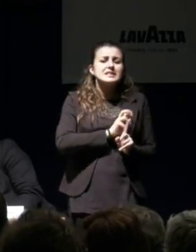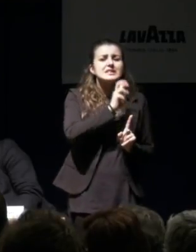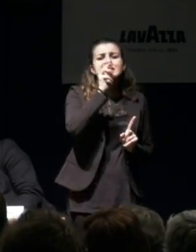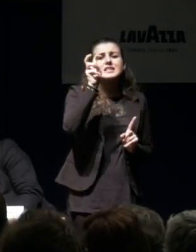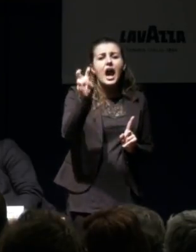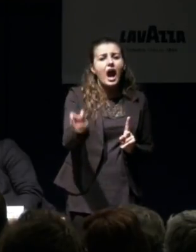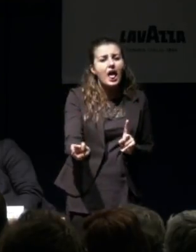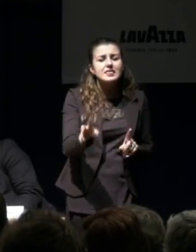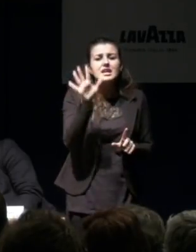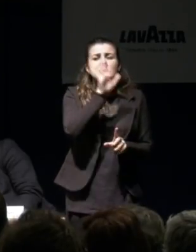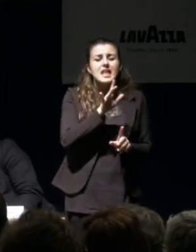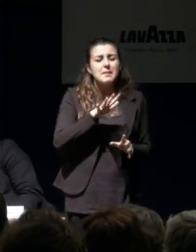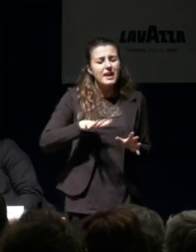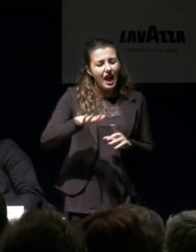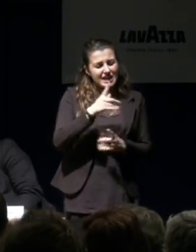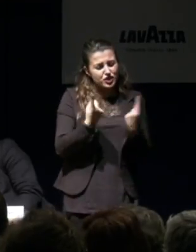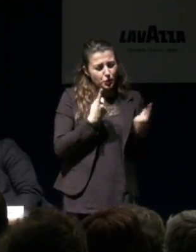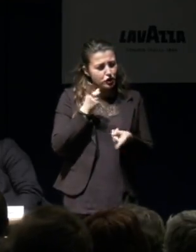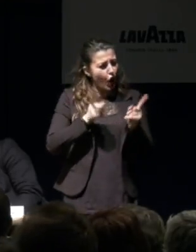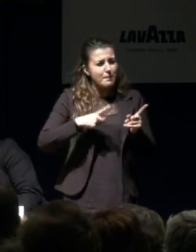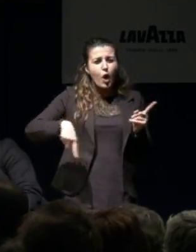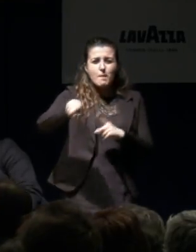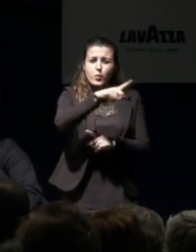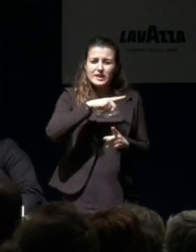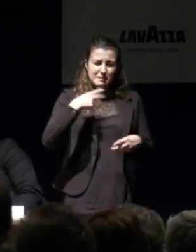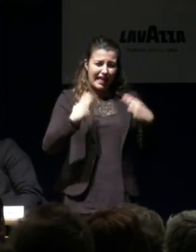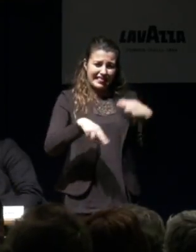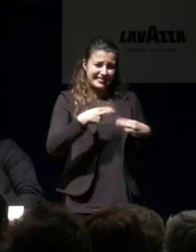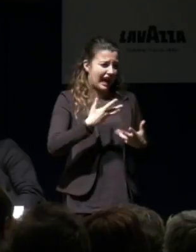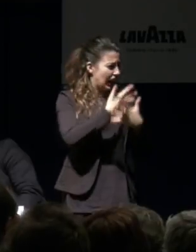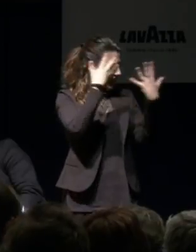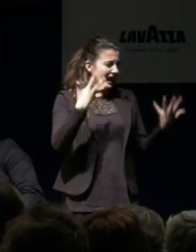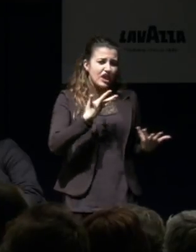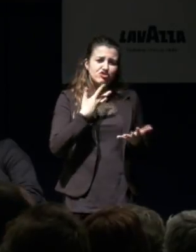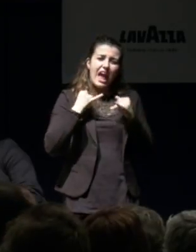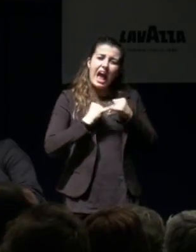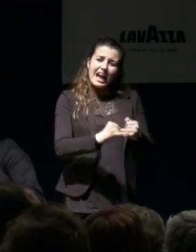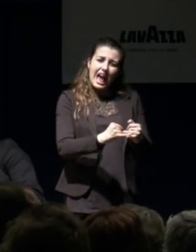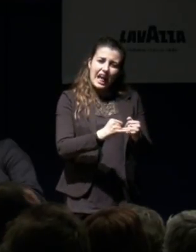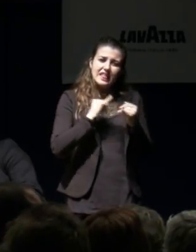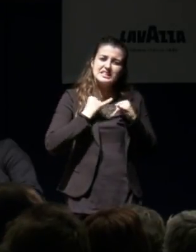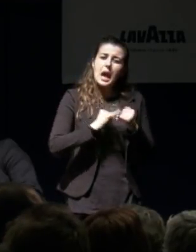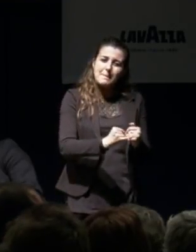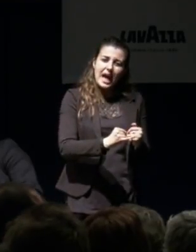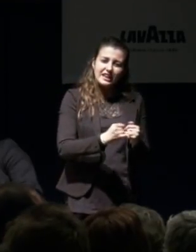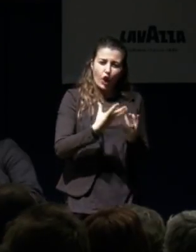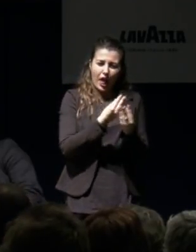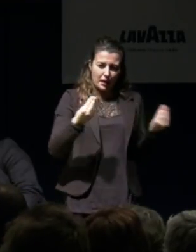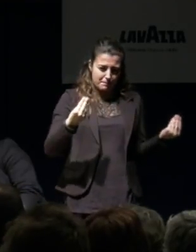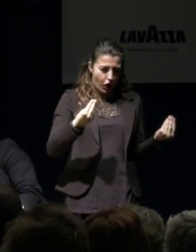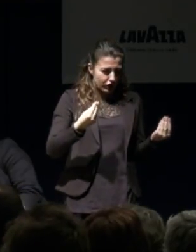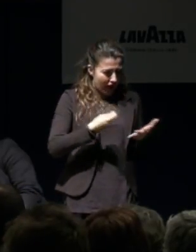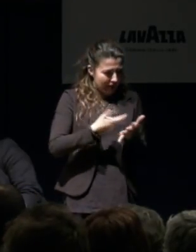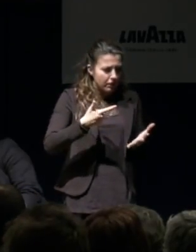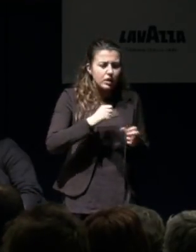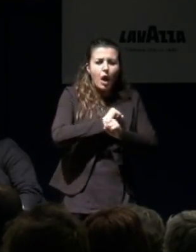questo questo fenomeno populista che che certamente a taranto assume delle caratteristiche particolarmente evidenti esplode in tutto